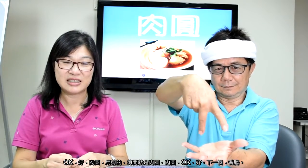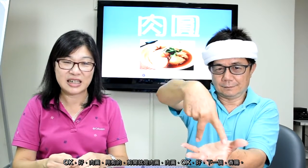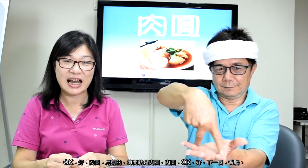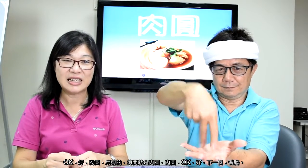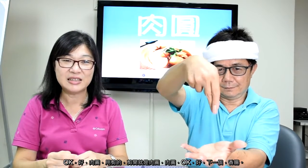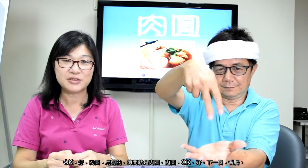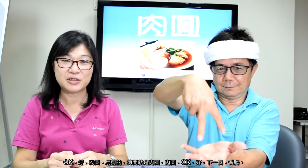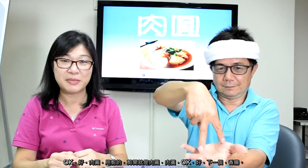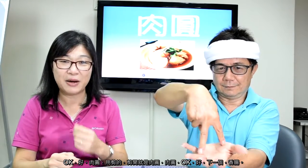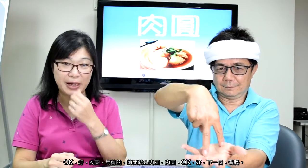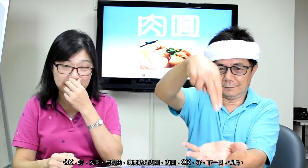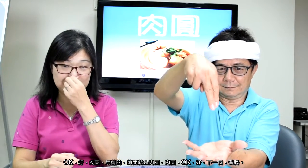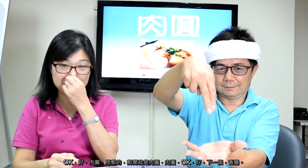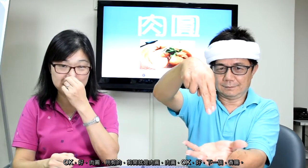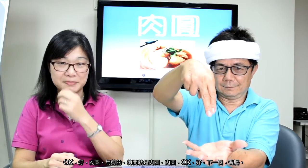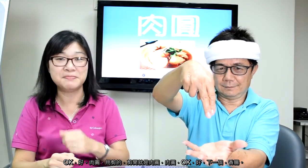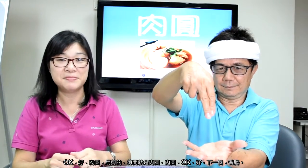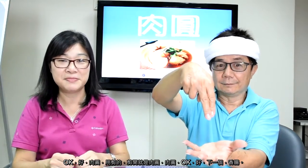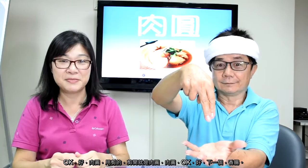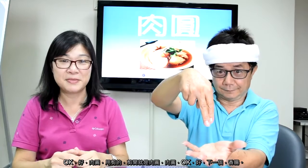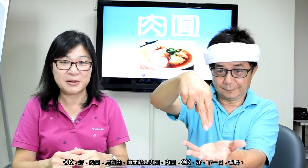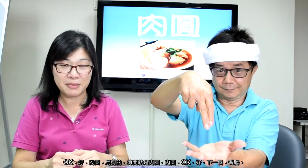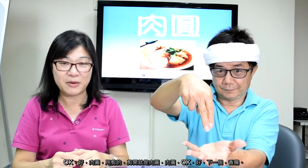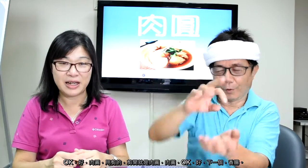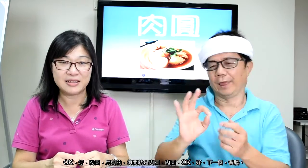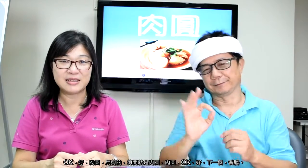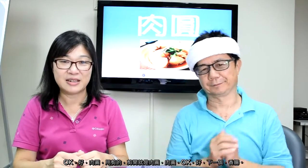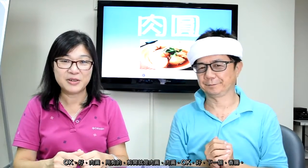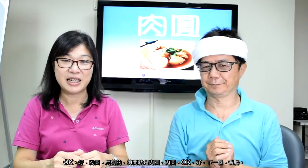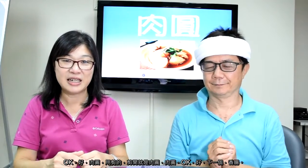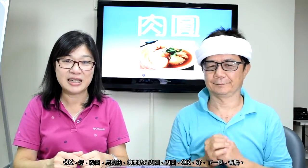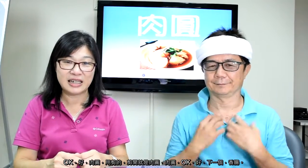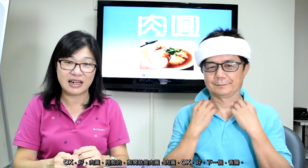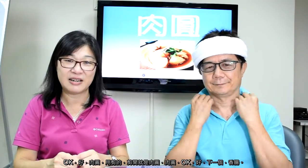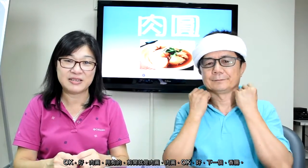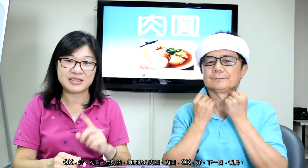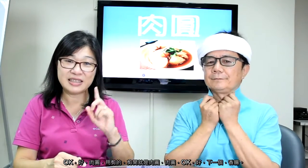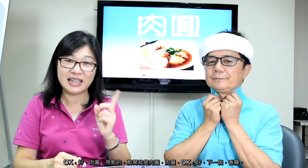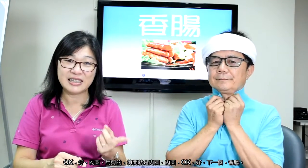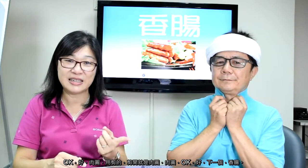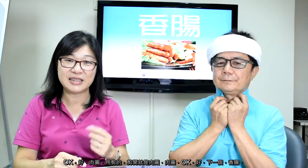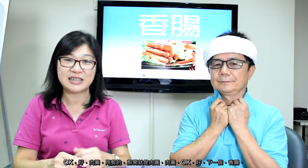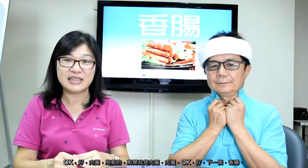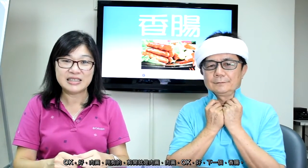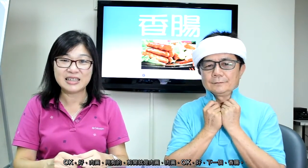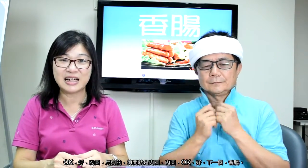剪开就是骂完，嗯，骂完 ，OK， 好，下一个香